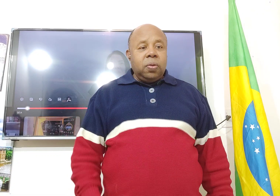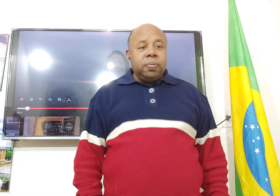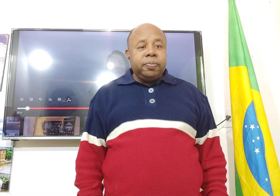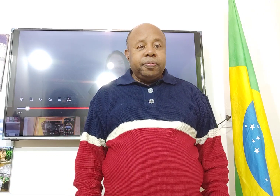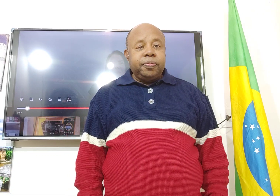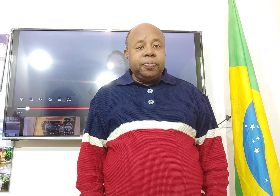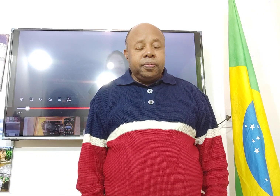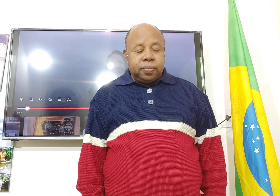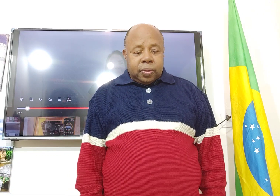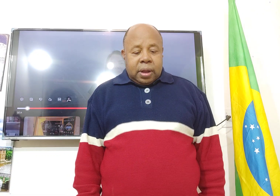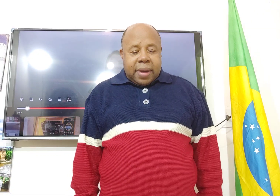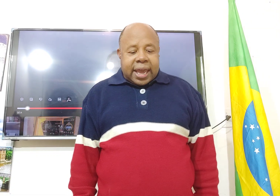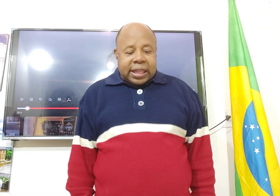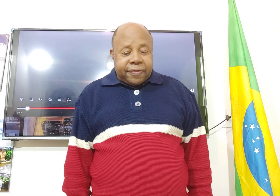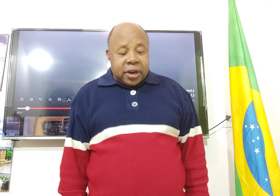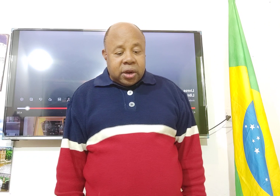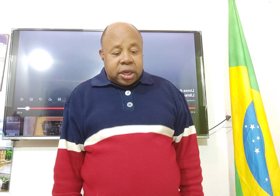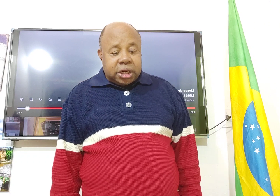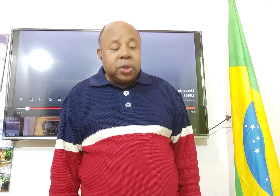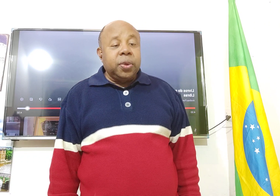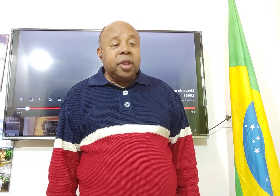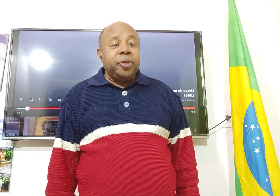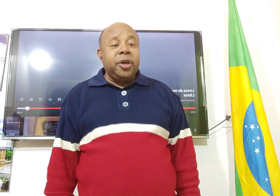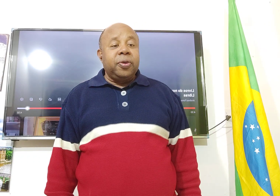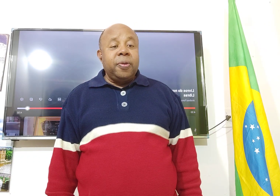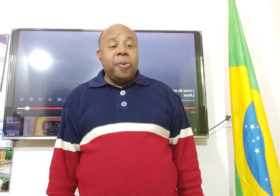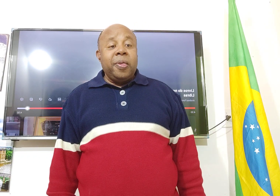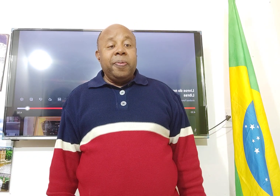Entendeu? Mas quem está falando aqui, Jesus respondeu?